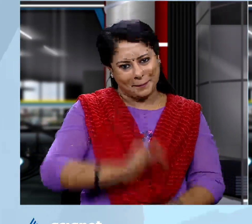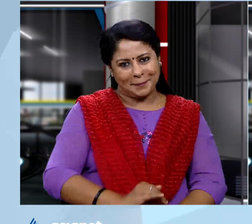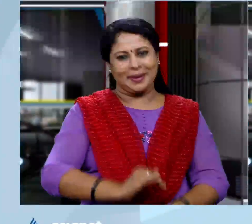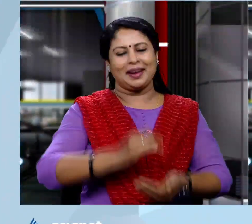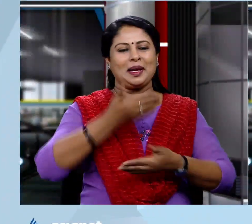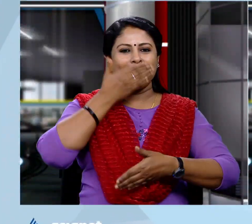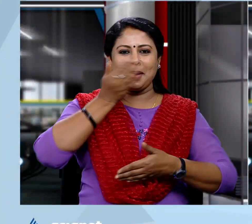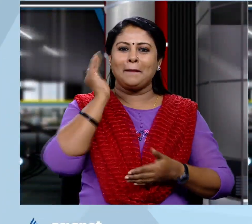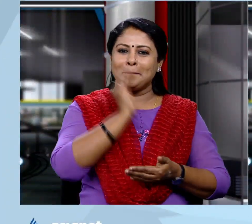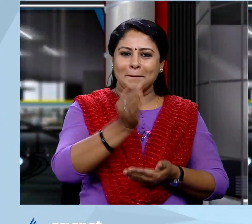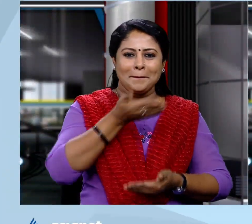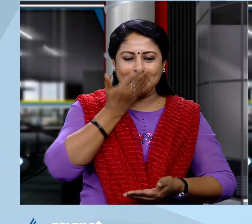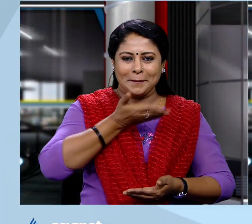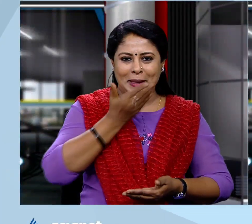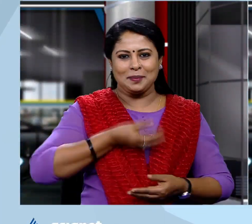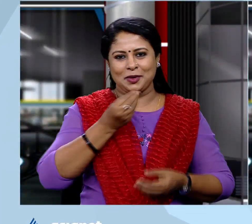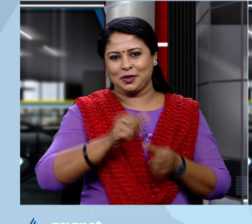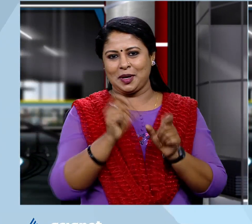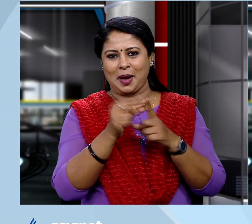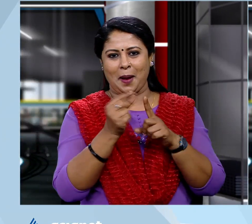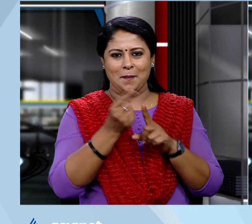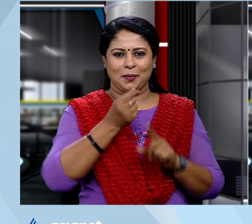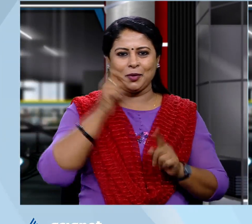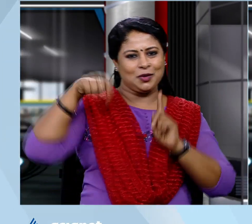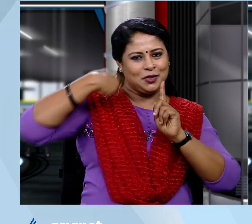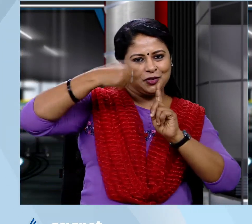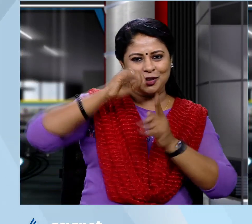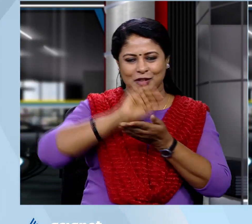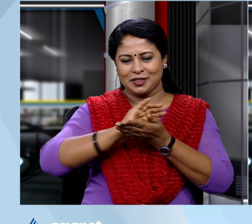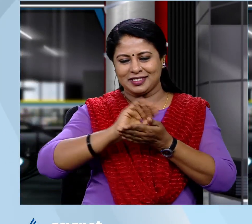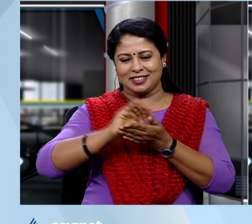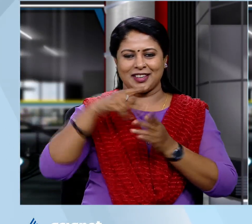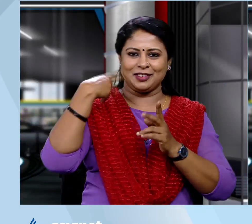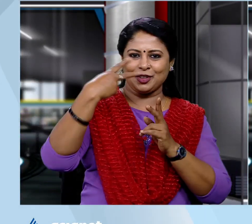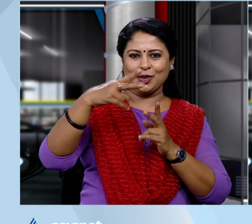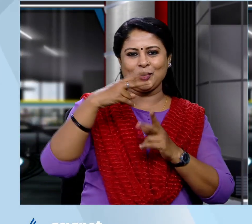വൈറലായി. പിജയുടെ മകൻ അപ്പു ജോൺ ജോസഫാണ് ദൃശ്യം പകർത്തിയത്. ആ ദൃശ്യങ്ങൾ